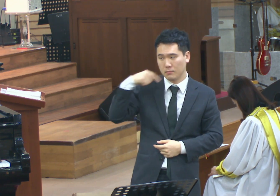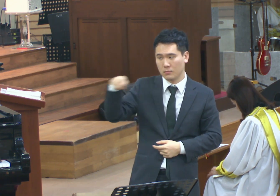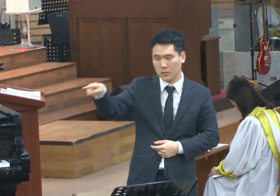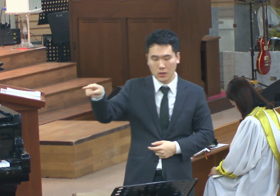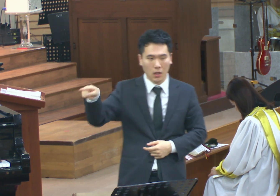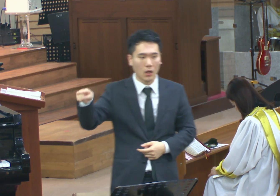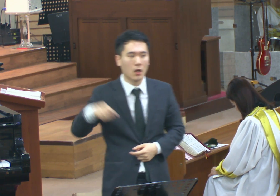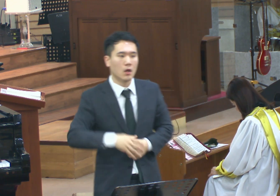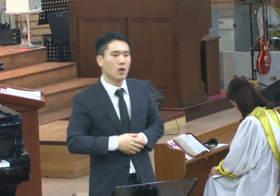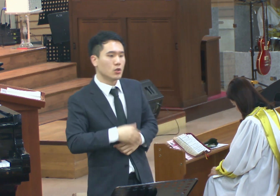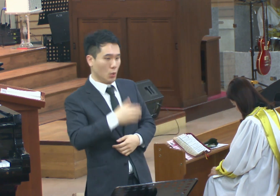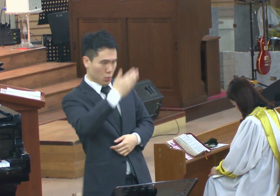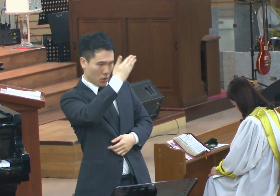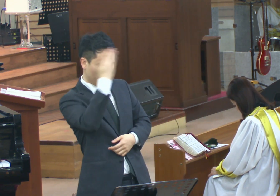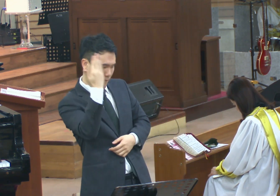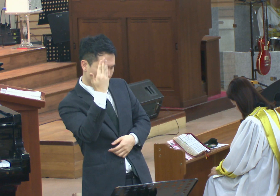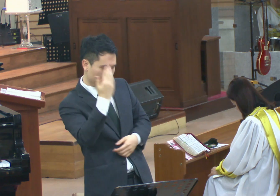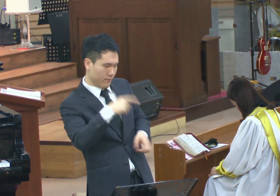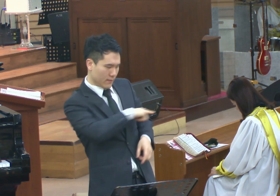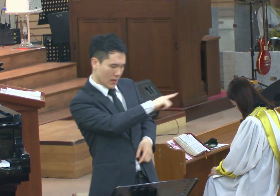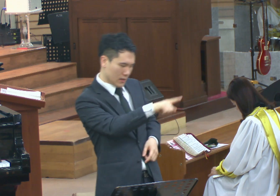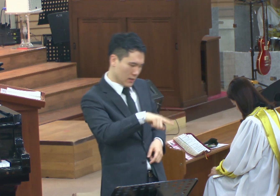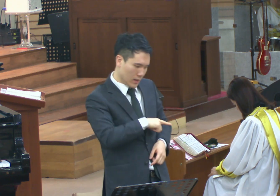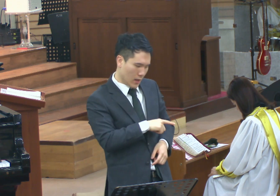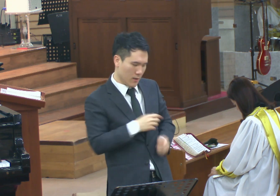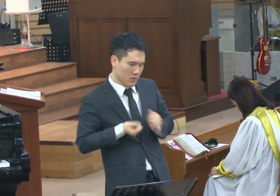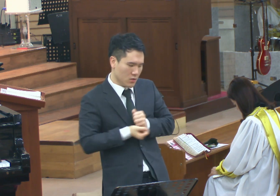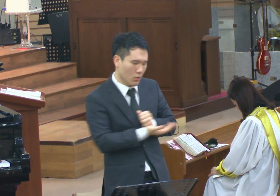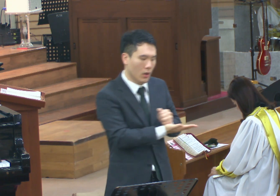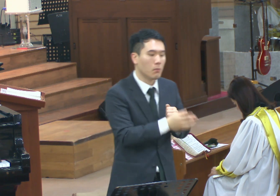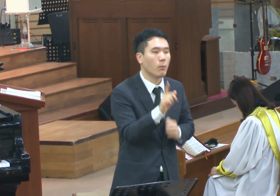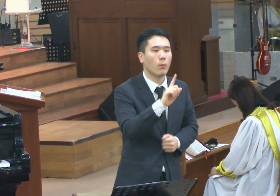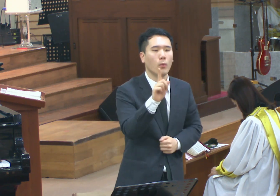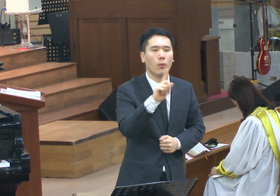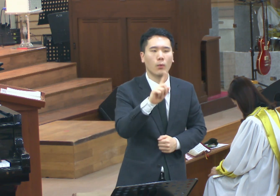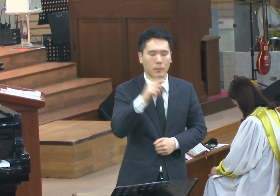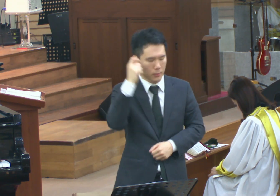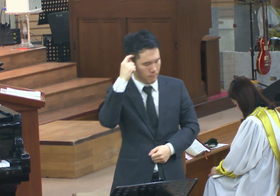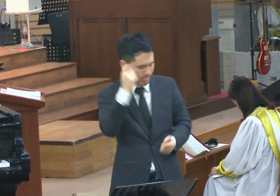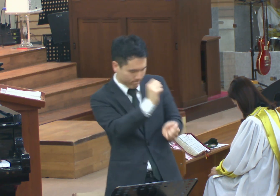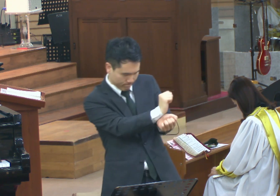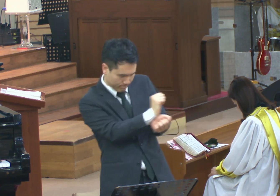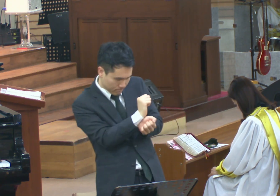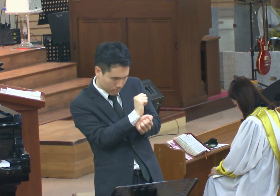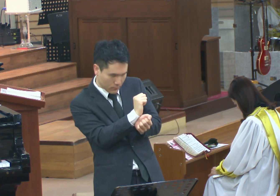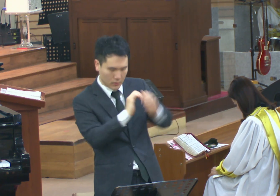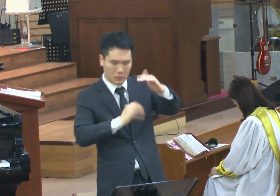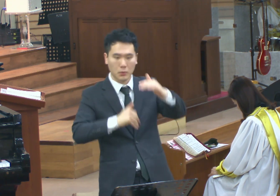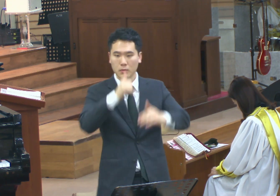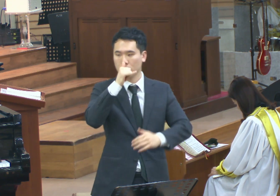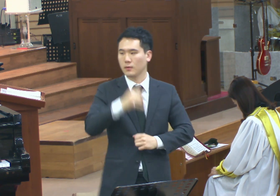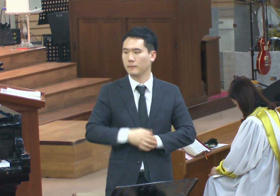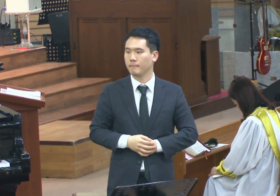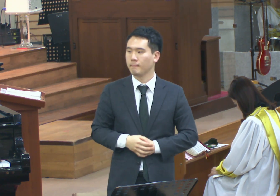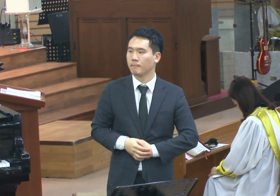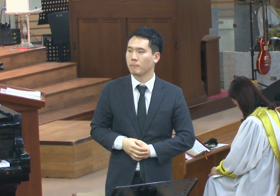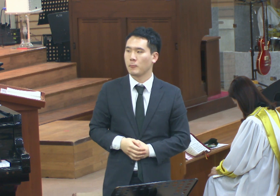기사예요. 근데 이제 한국의 그 청소년들 시간 사용을 쭉 분석을 해보니까 영국에 비해서 훨씬 공부를 많이